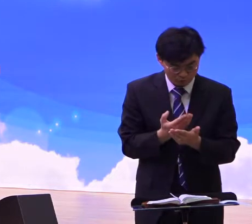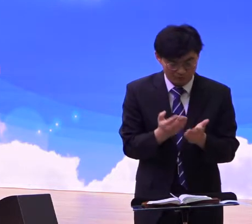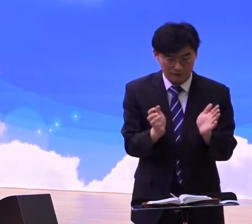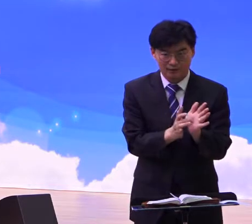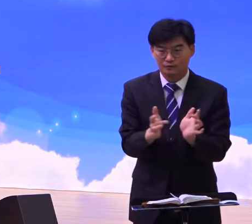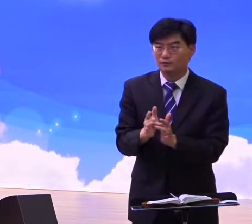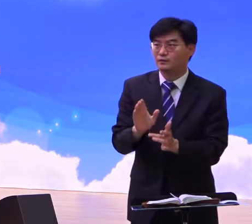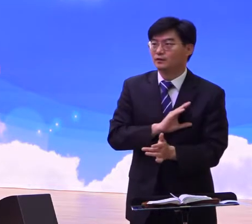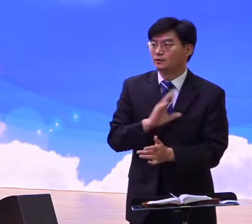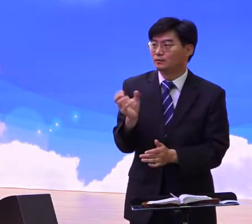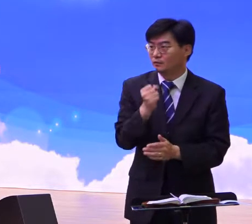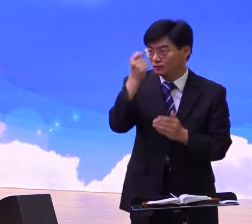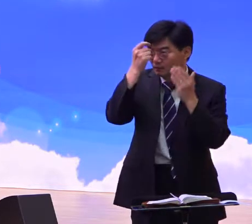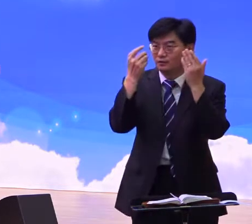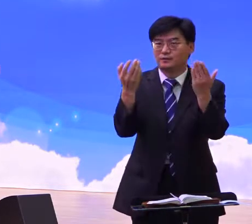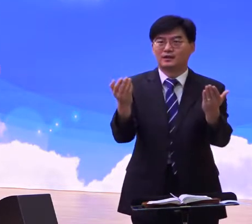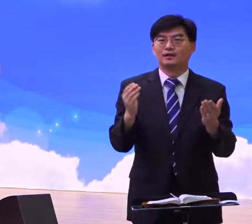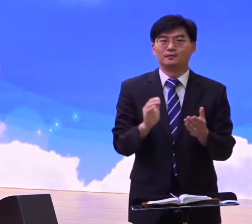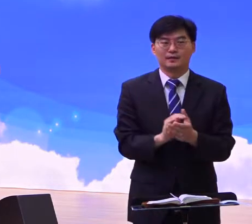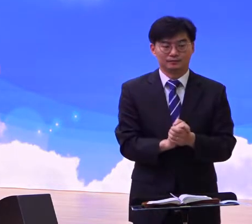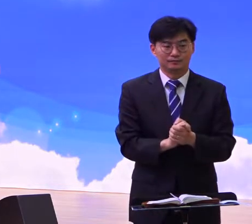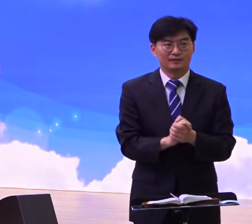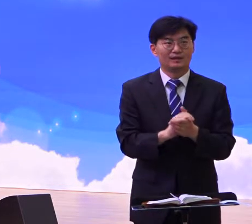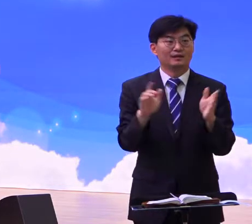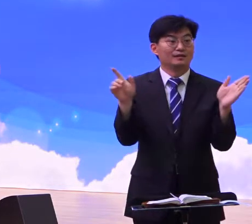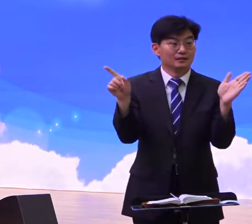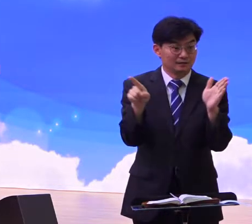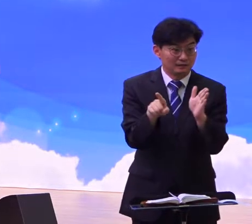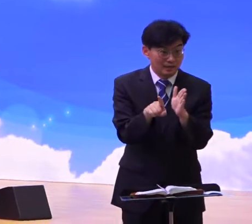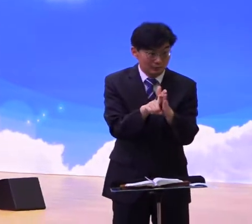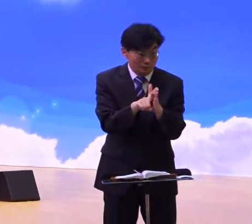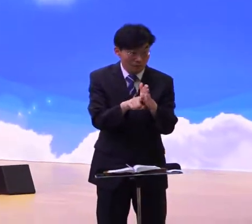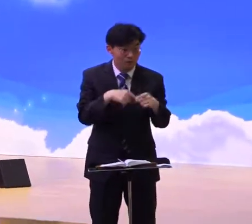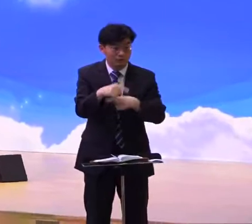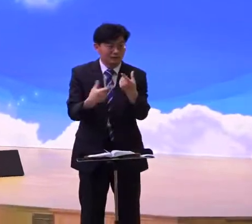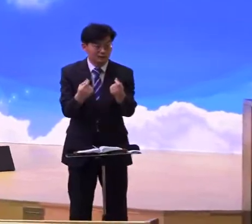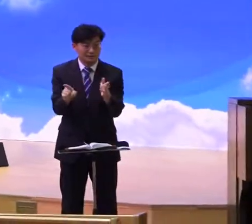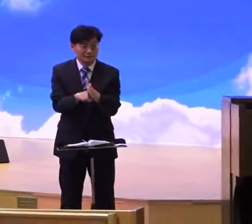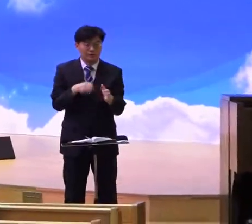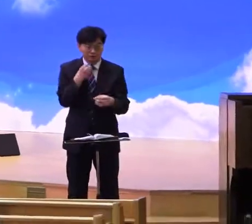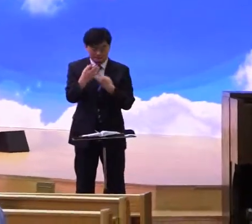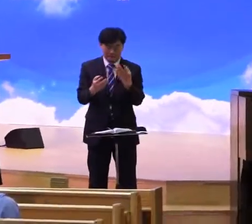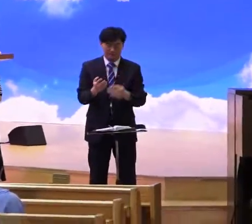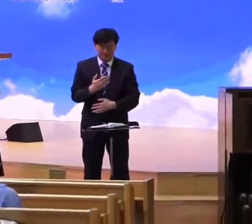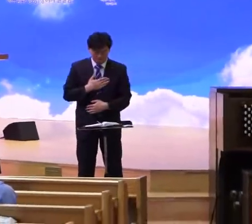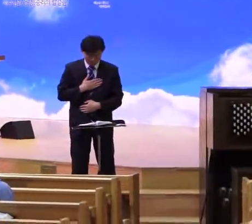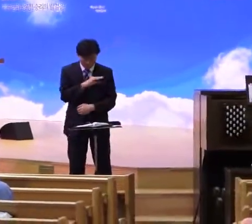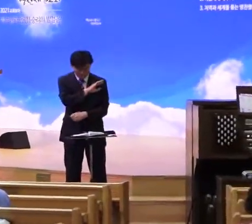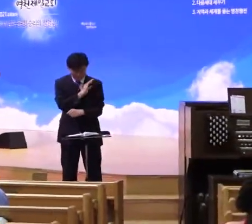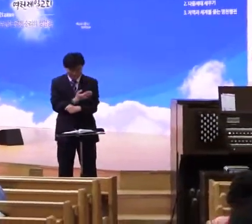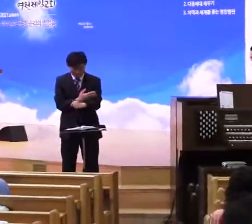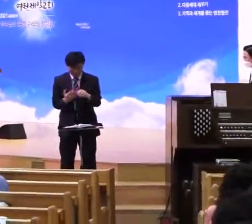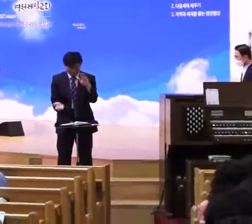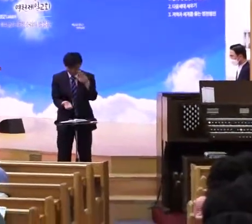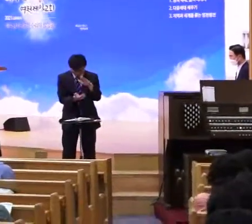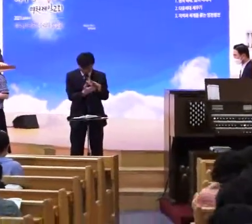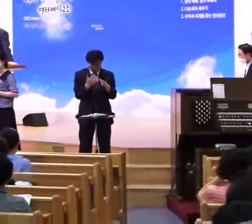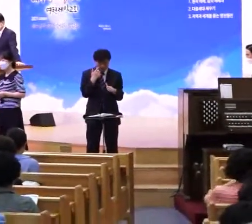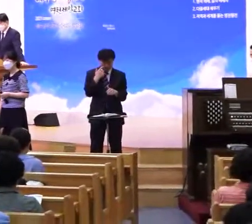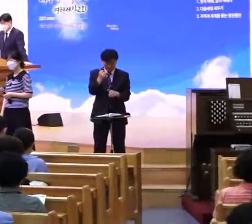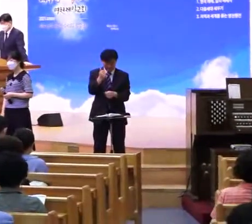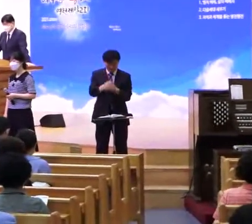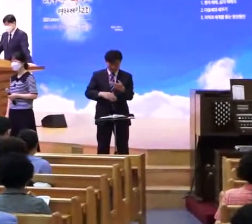기원하옵나이다. 아멘. 다 함께 사도신경으로 우리의 신앙을 고백하겠습니다. 나는 전능하신 아버지 하나님,